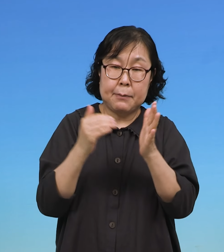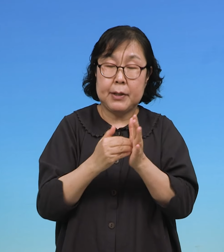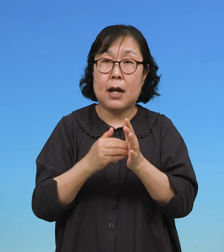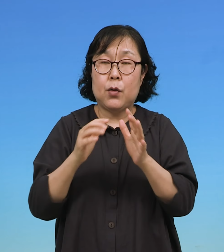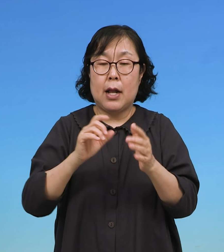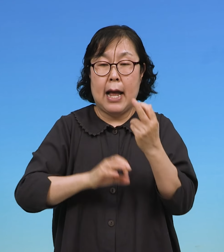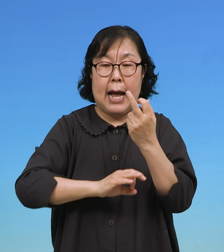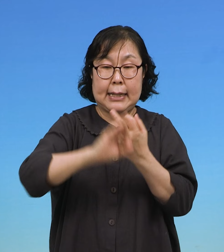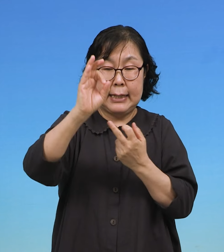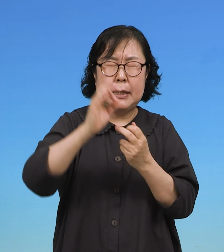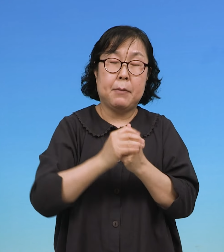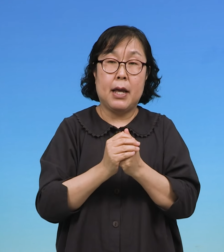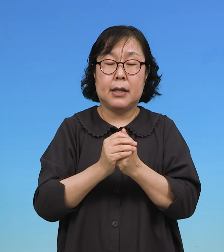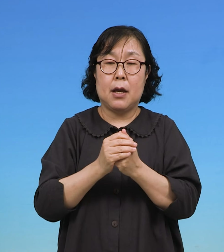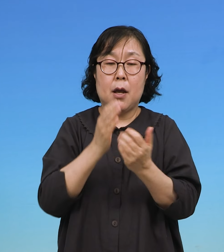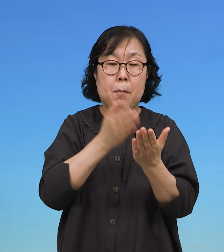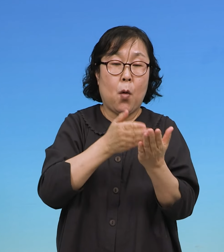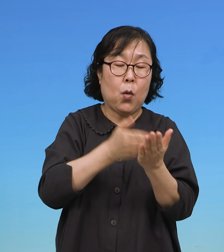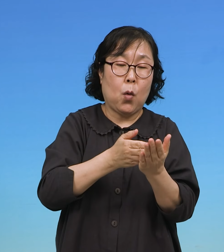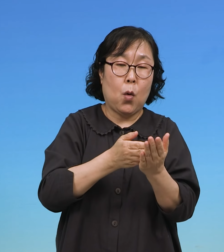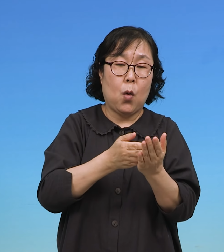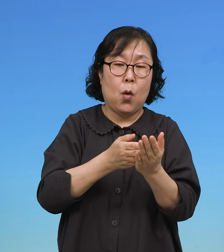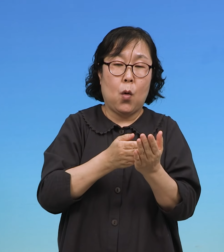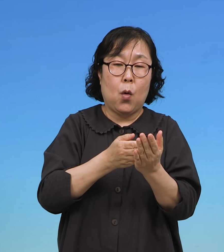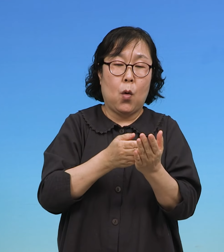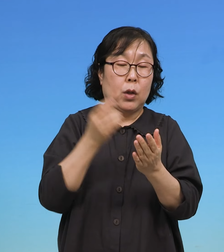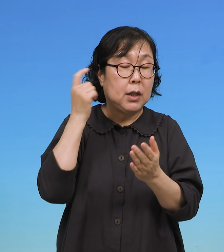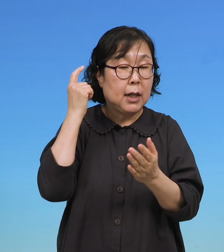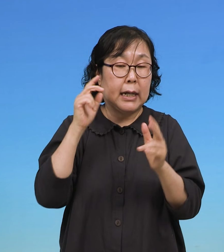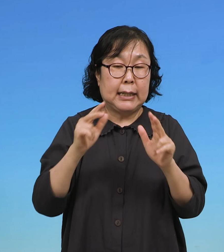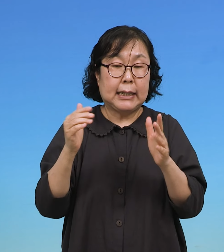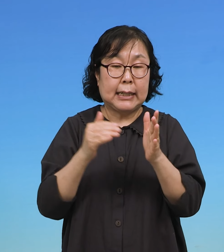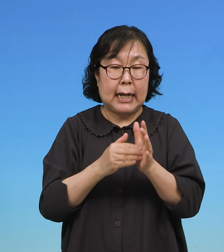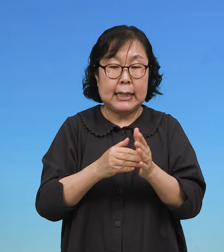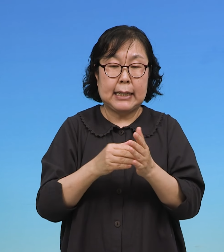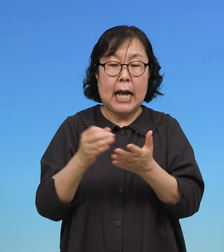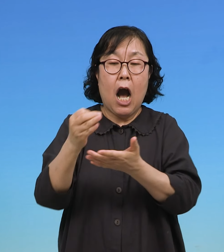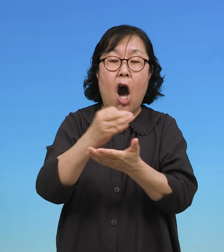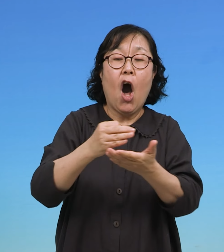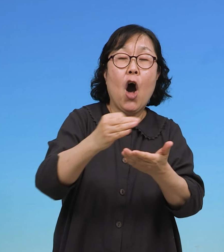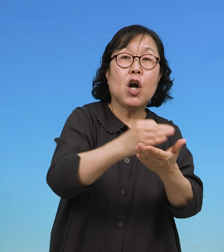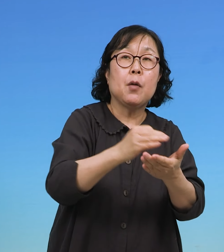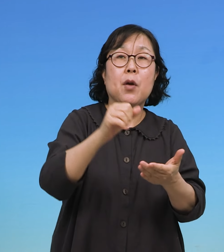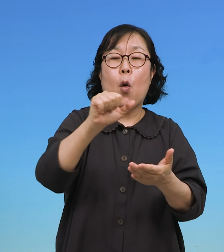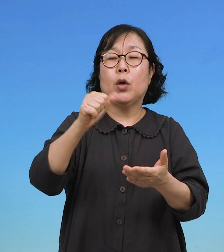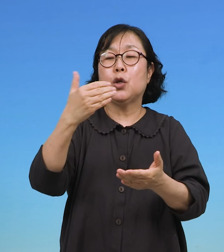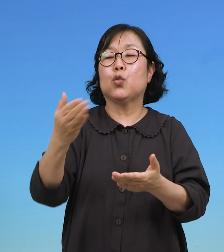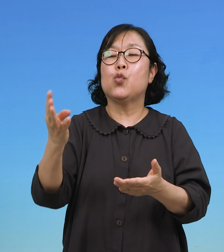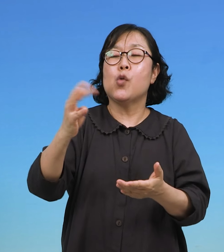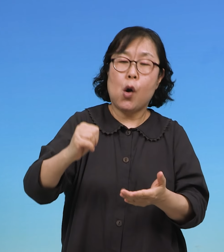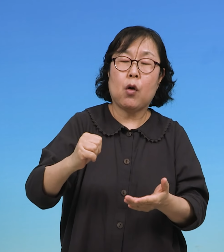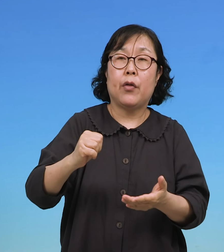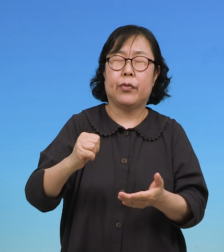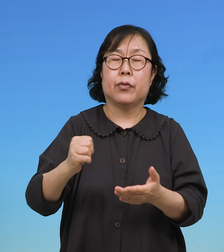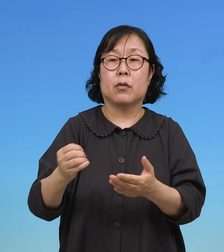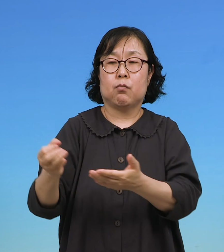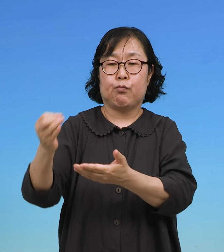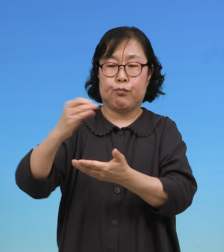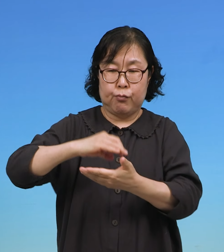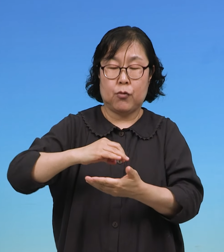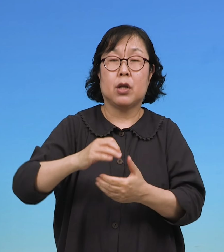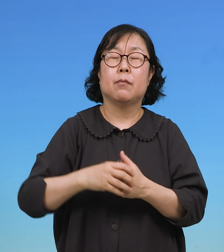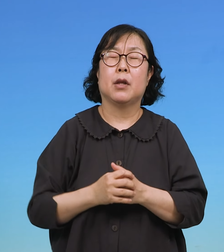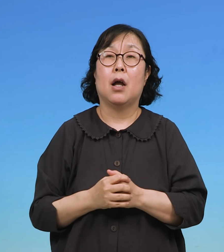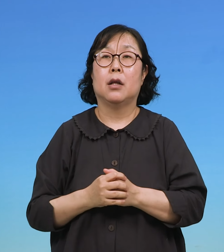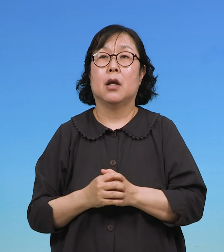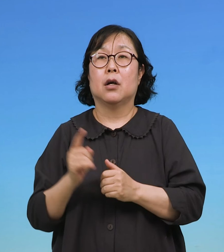직원의 보고를 들어보니까 지금까지 헌금이 59억 원이나 들어왔어요. 그런데 제가 참 특이하다